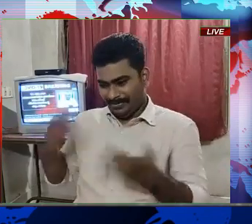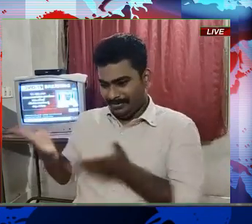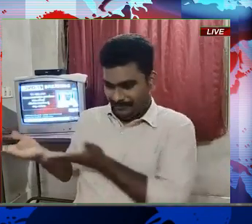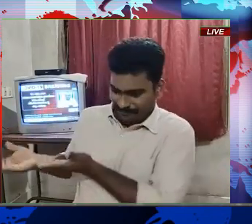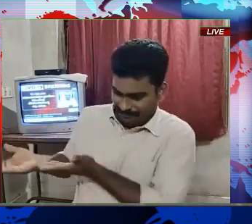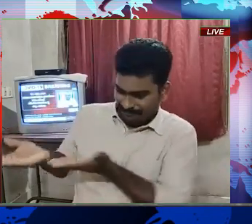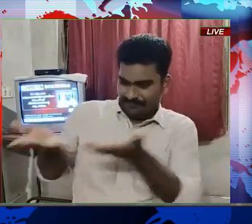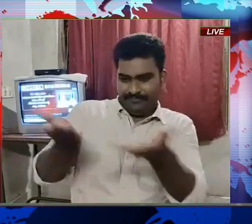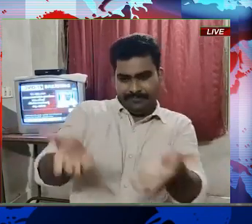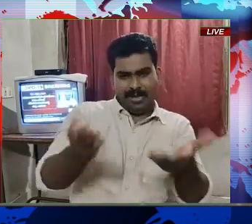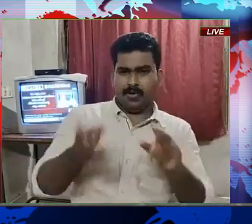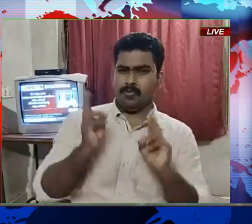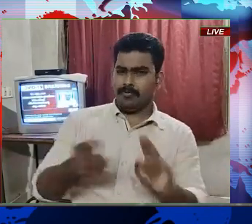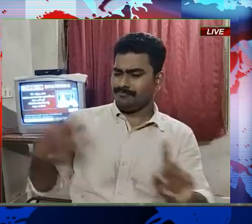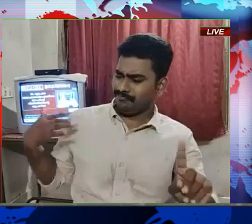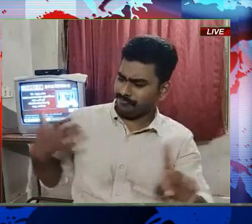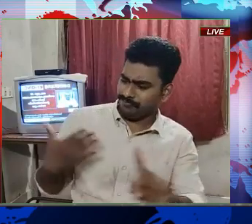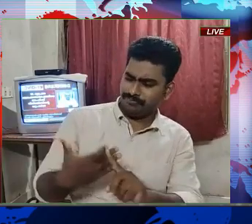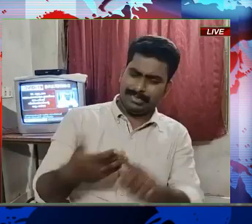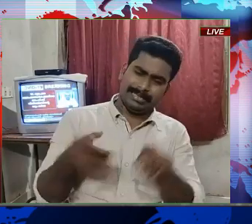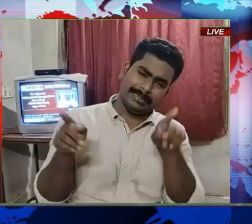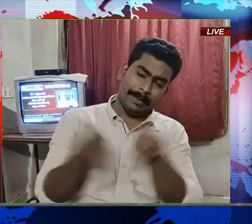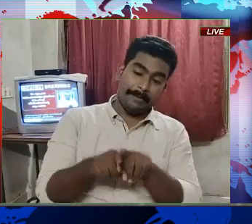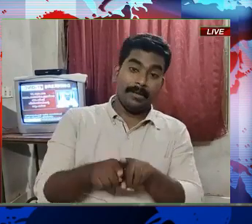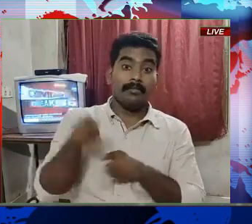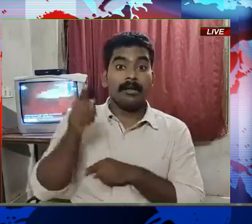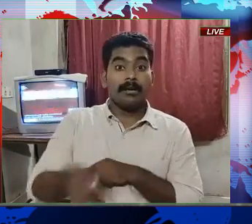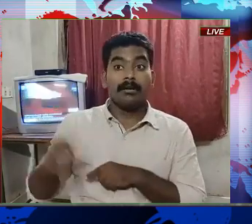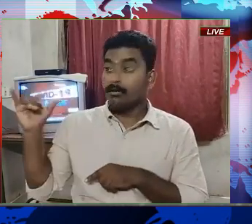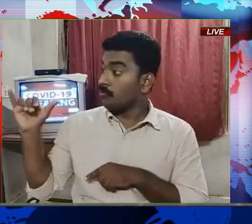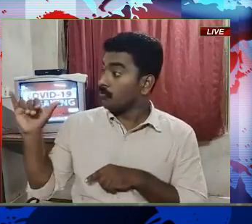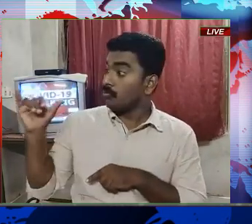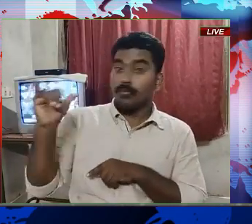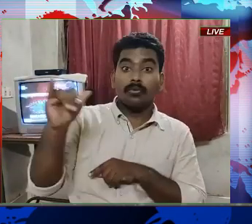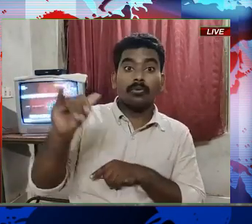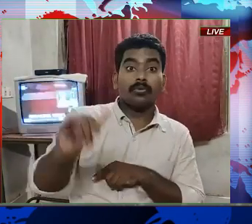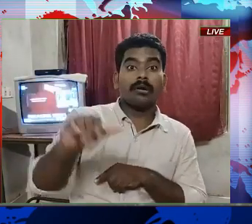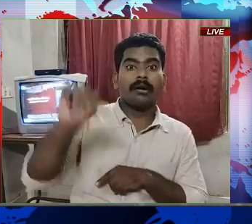തെറ്റിദ്ധാരണ പരത്തുന്ന പല പ്രചരണങ്ങളും നടക്കുന്നുണ്ട്.